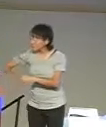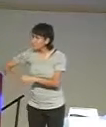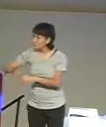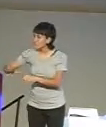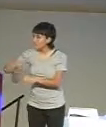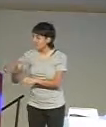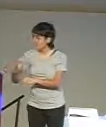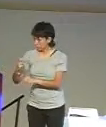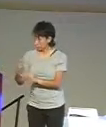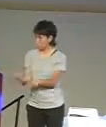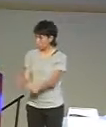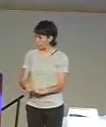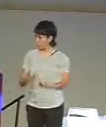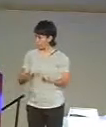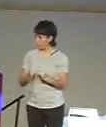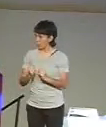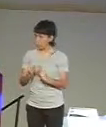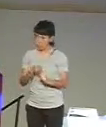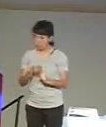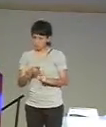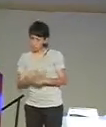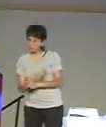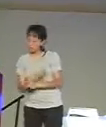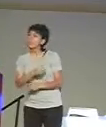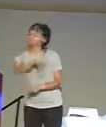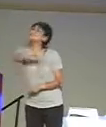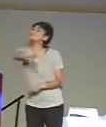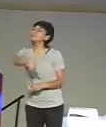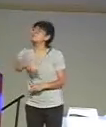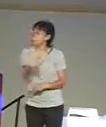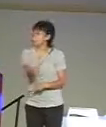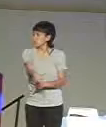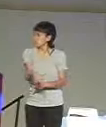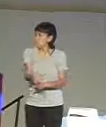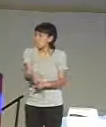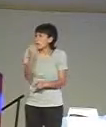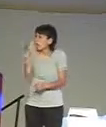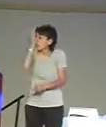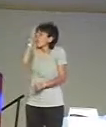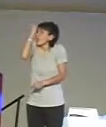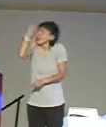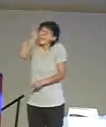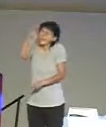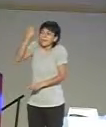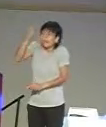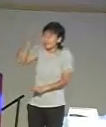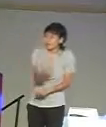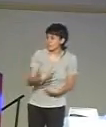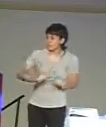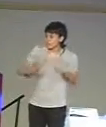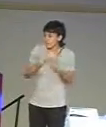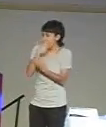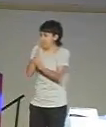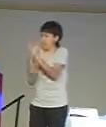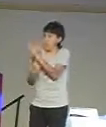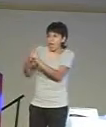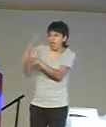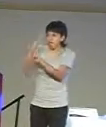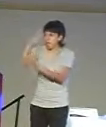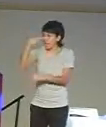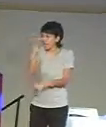definitivo en el proyecto de vida de las personas y finalmente en el proyecto de